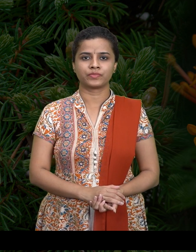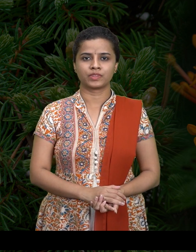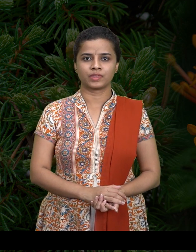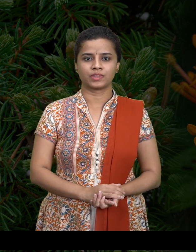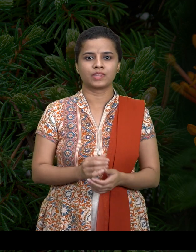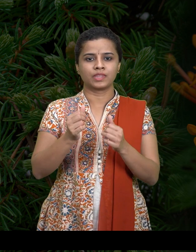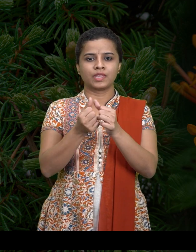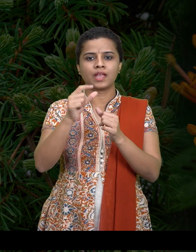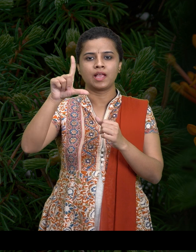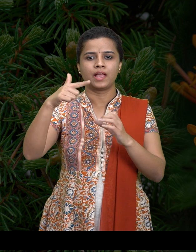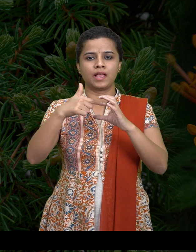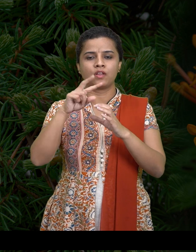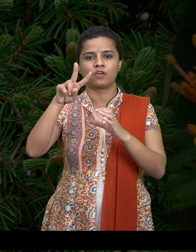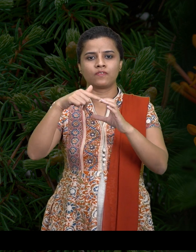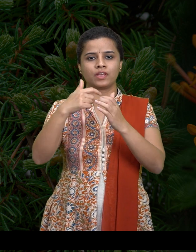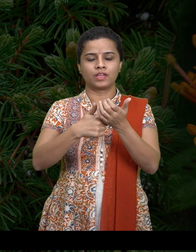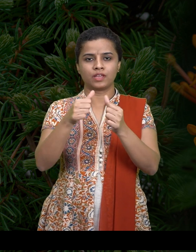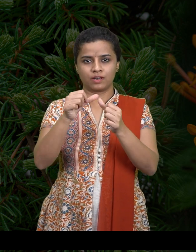कोरफड